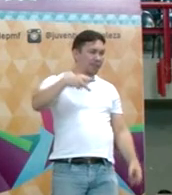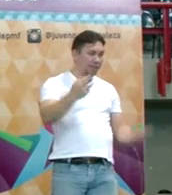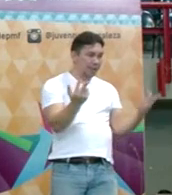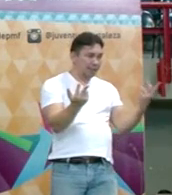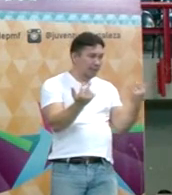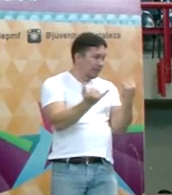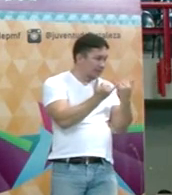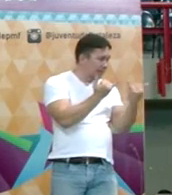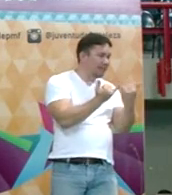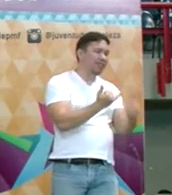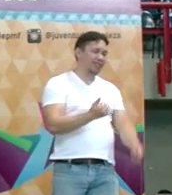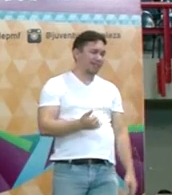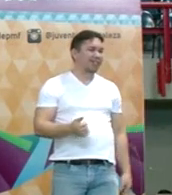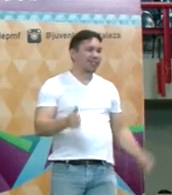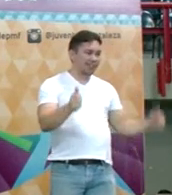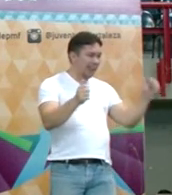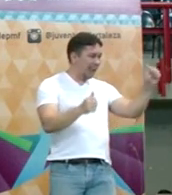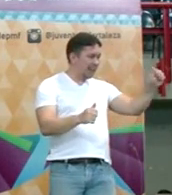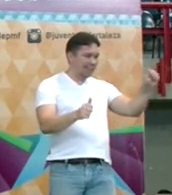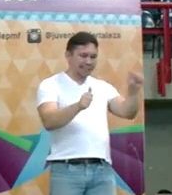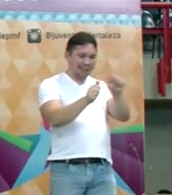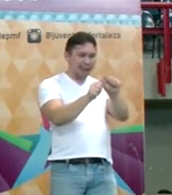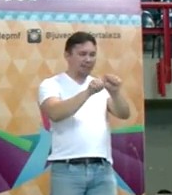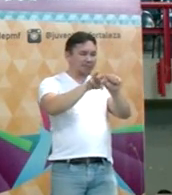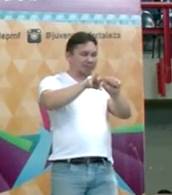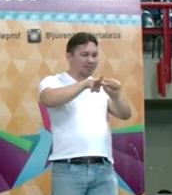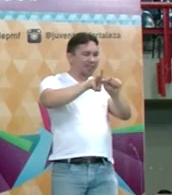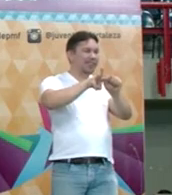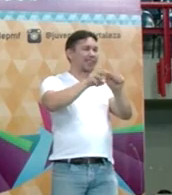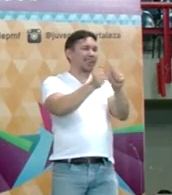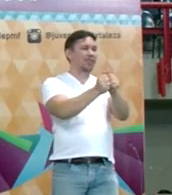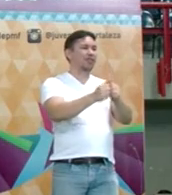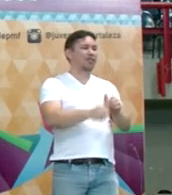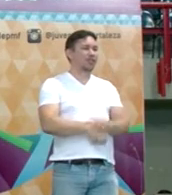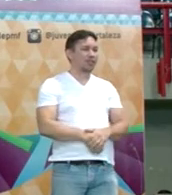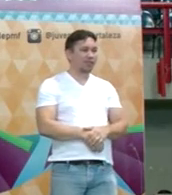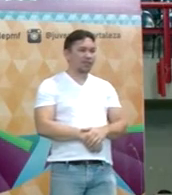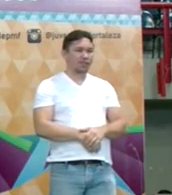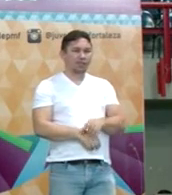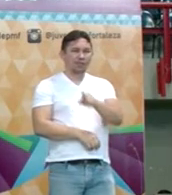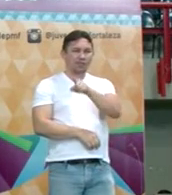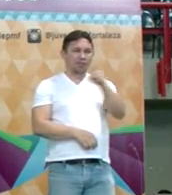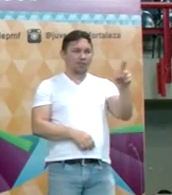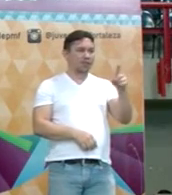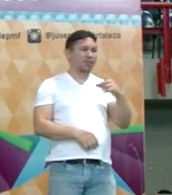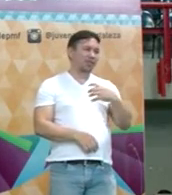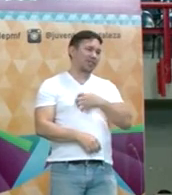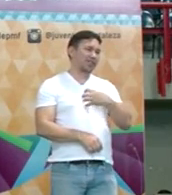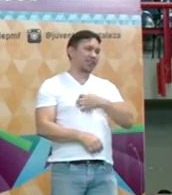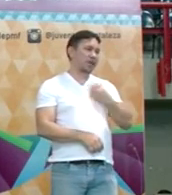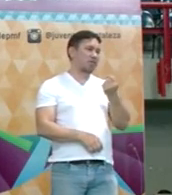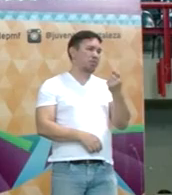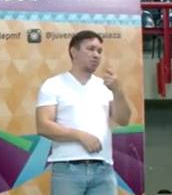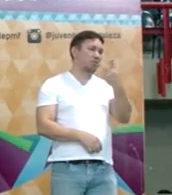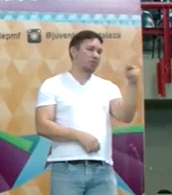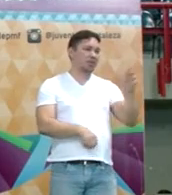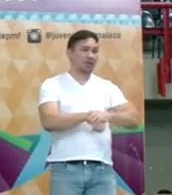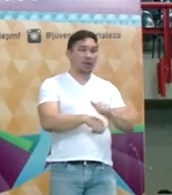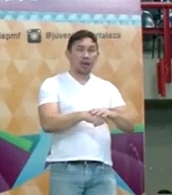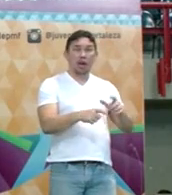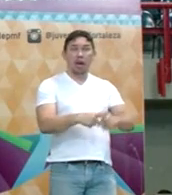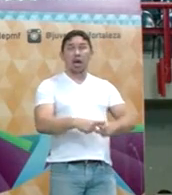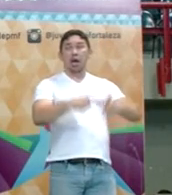semelhança? Tem. Então afim é junto. Pouco vocês usam esse sentido na redação.